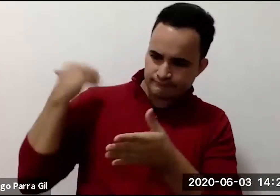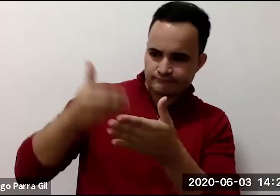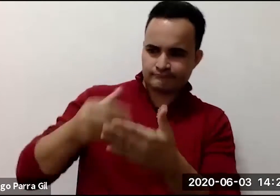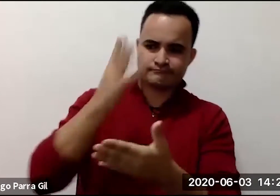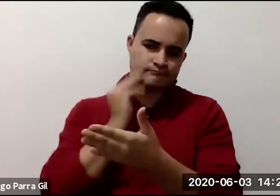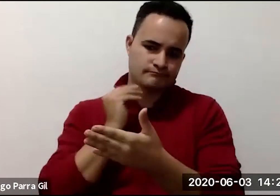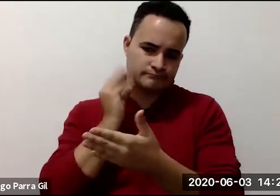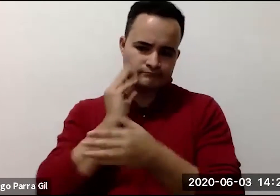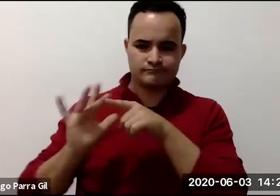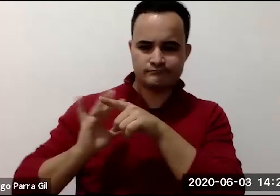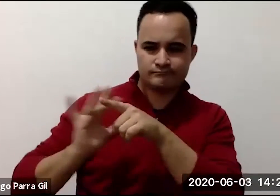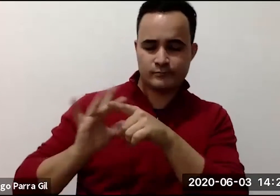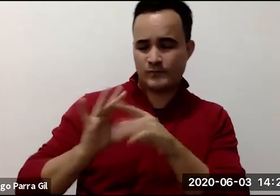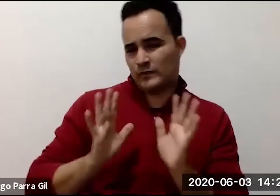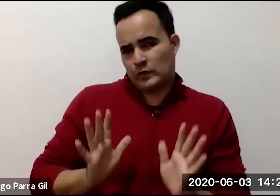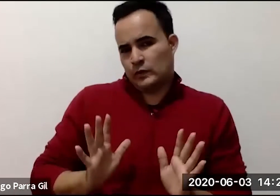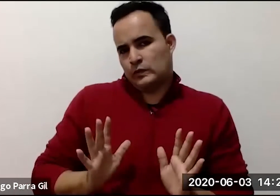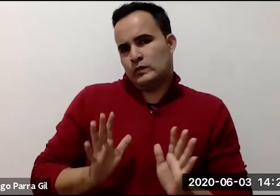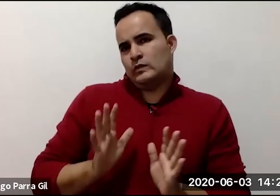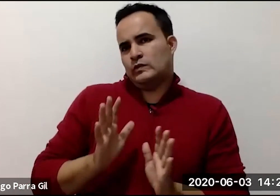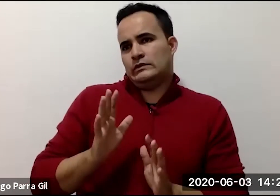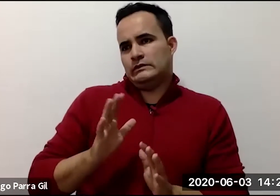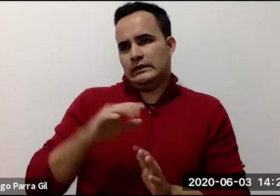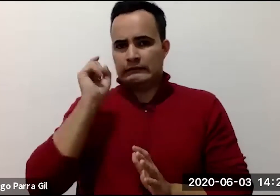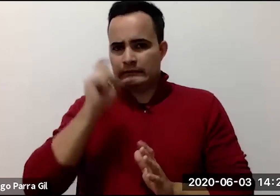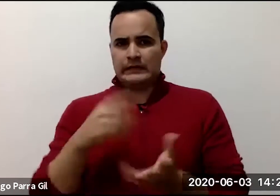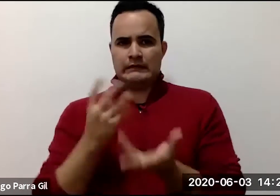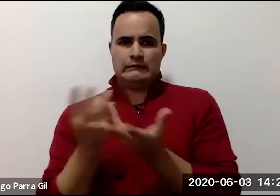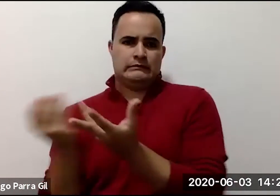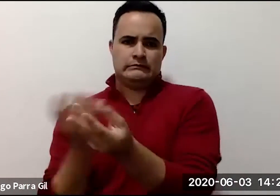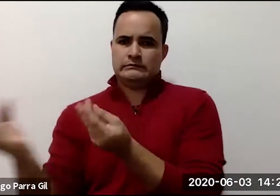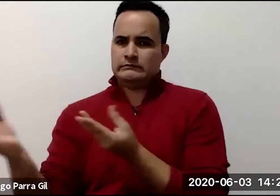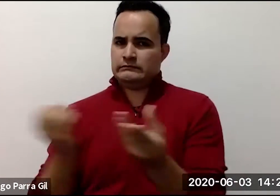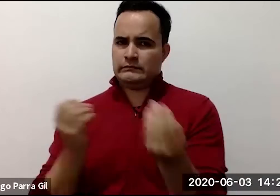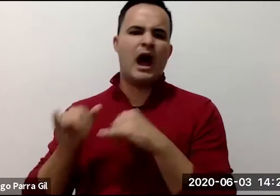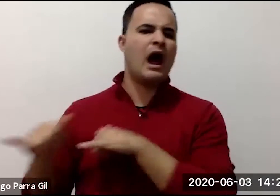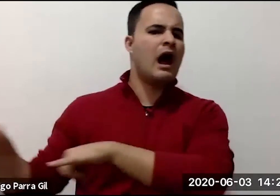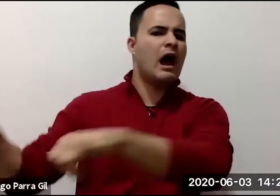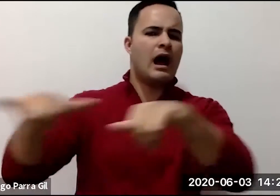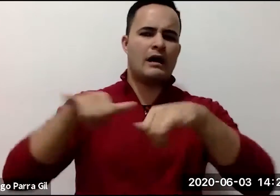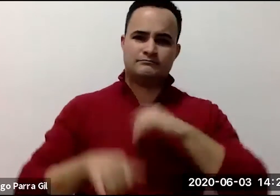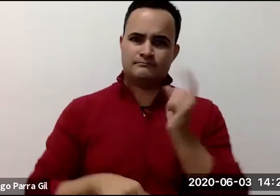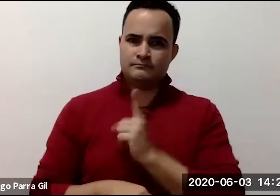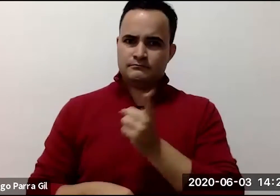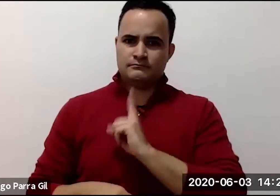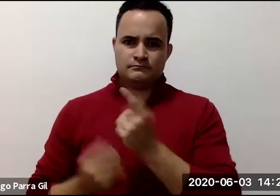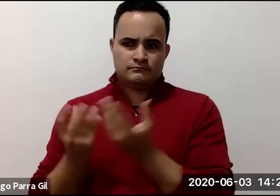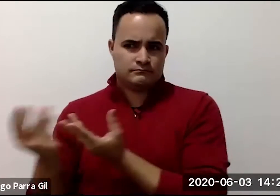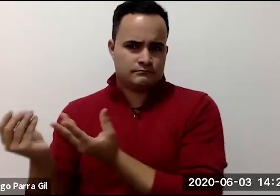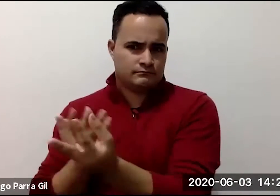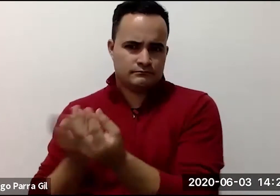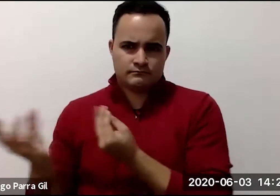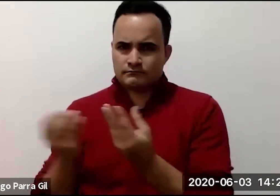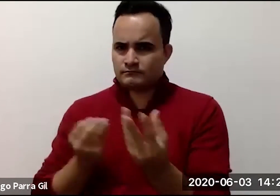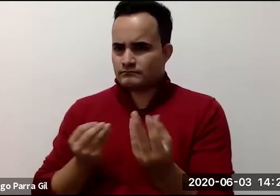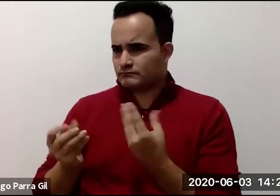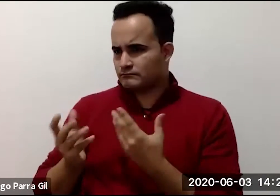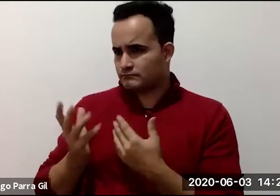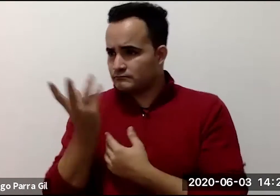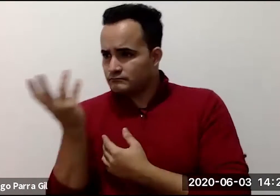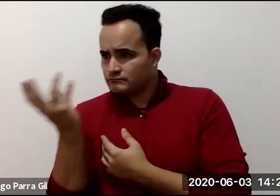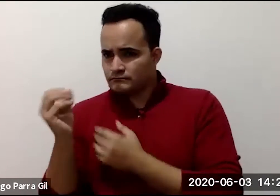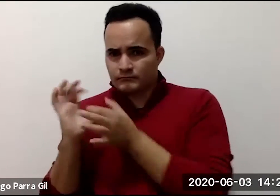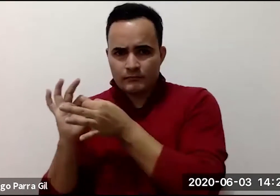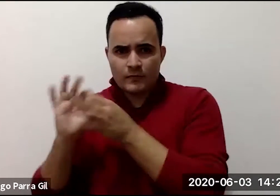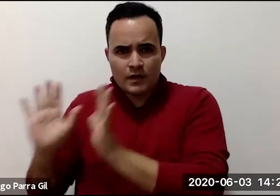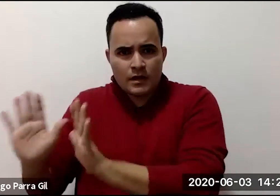la gama que existe de cuerpos, incluso en una que comparten una misma discapacidad, pues también